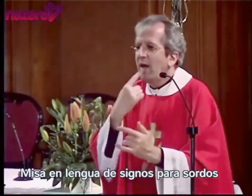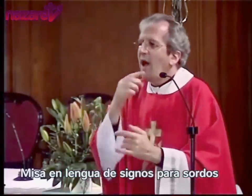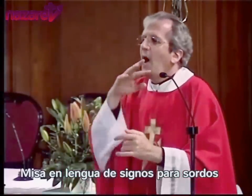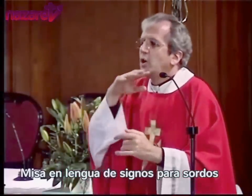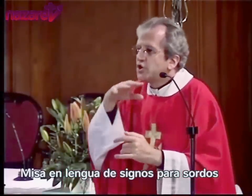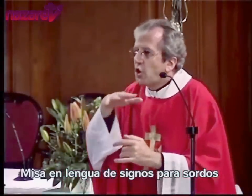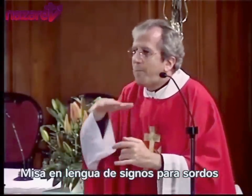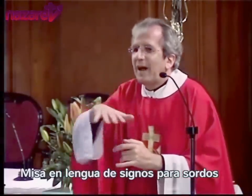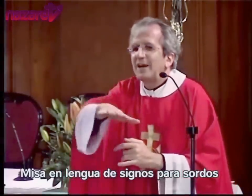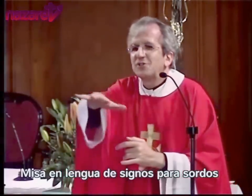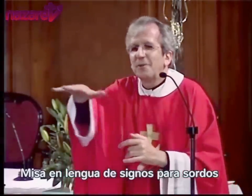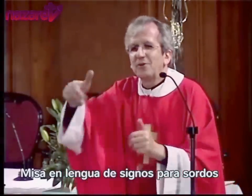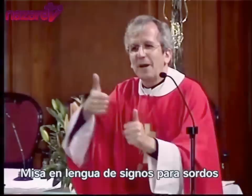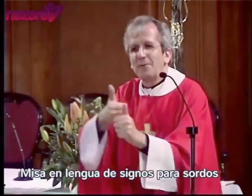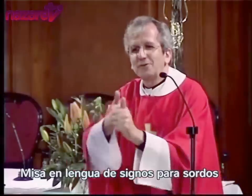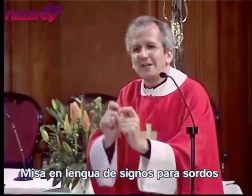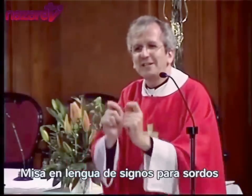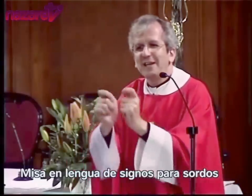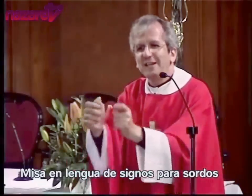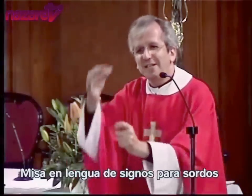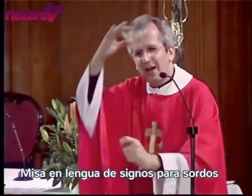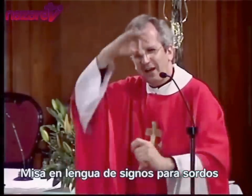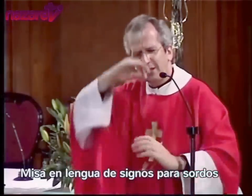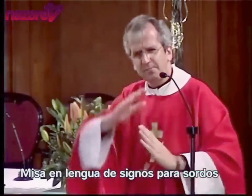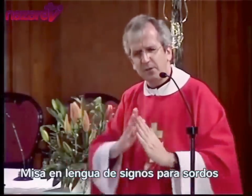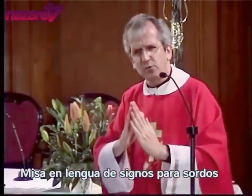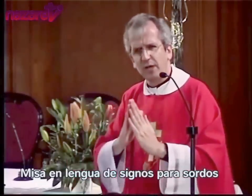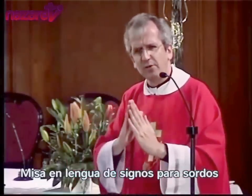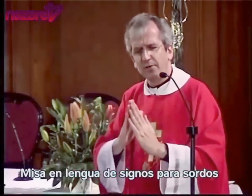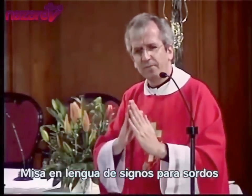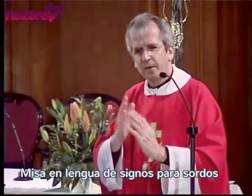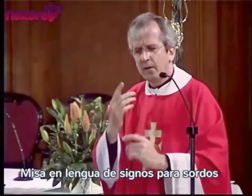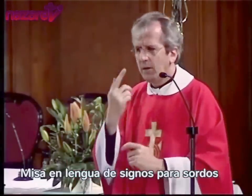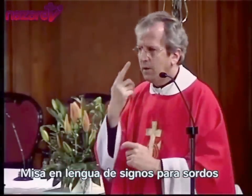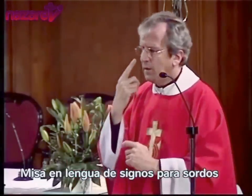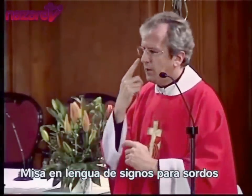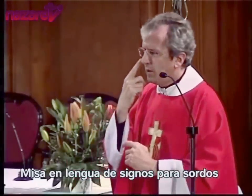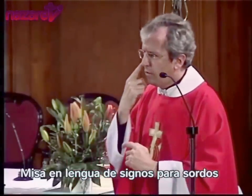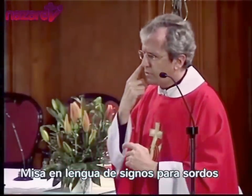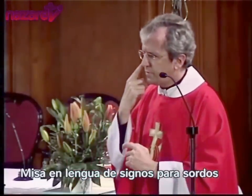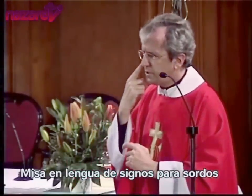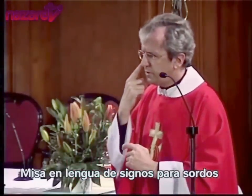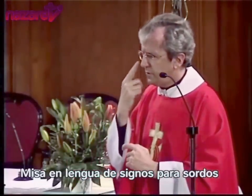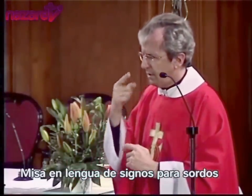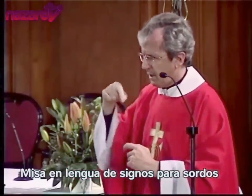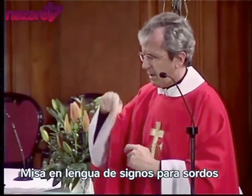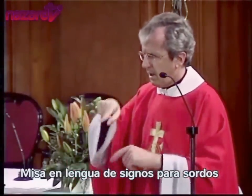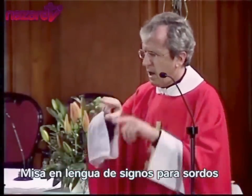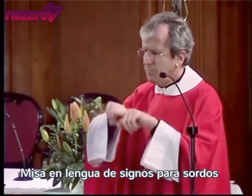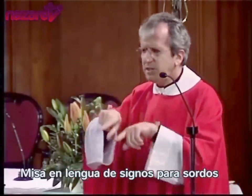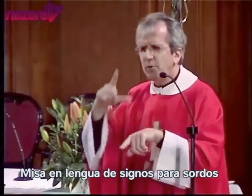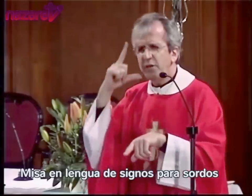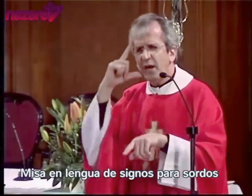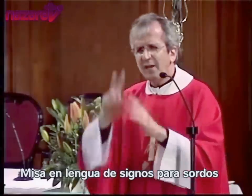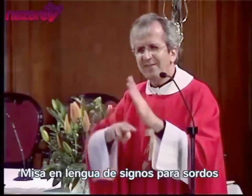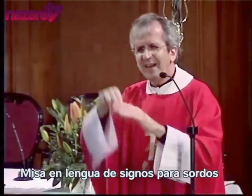Jesús sopla sobre los apóstoles y les da el Espíritu Santo. Lo hemos visto